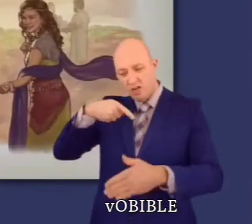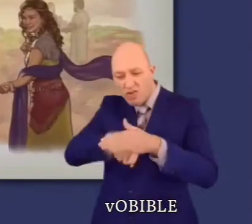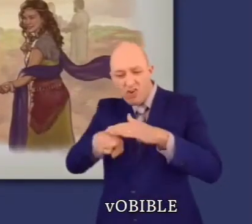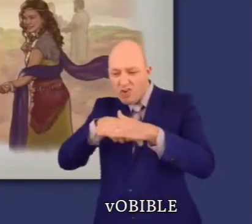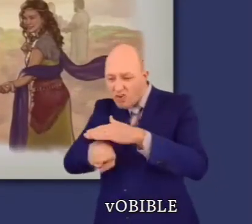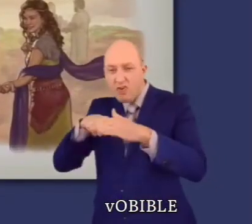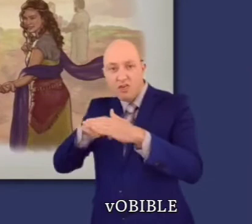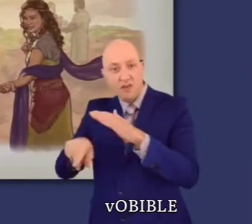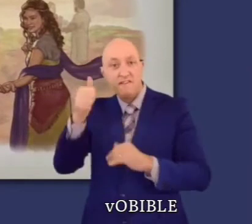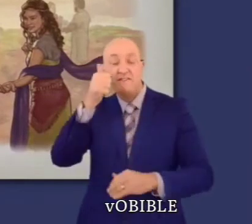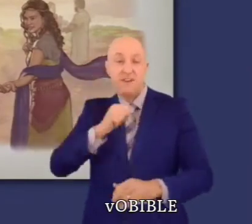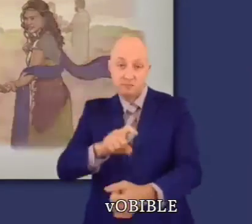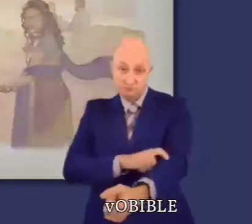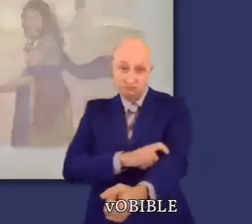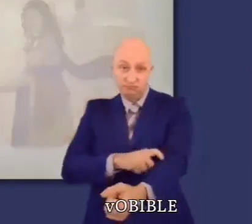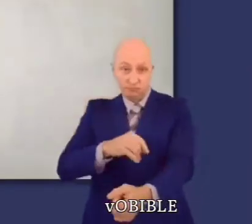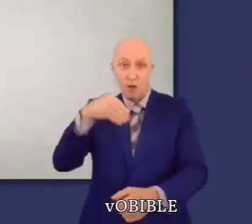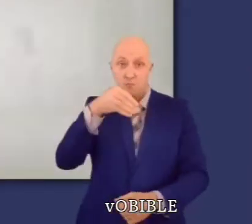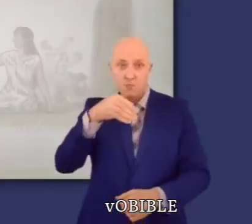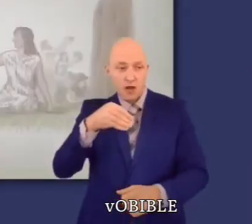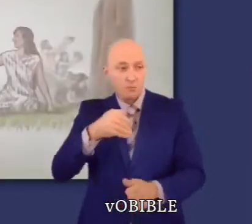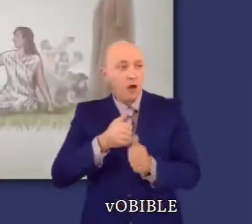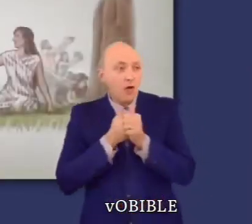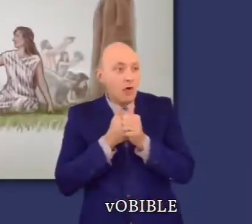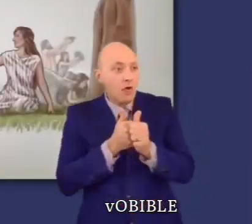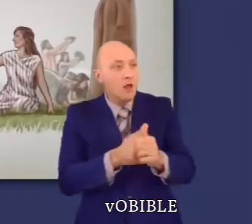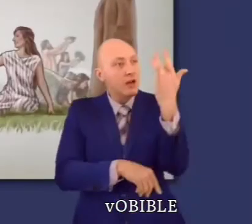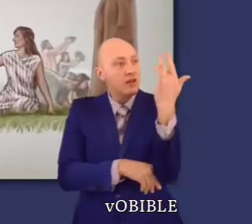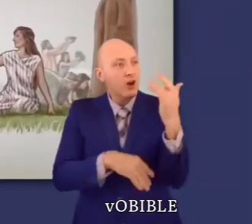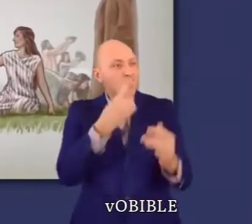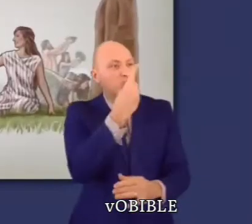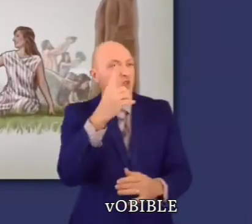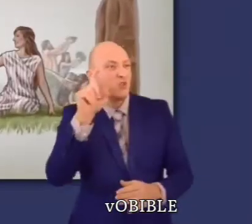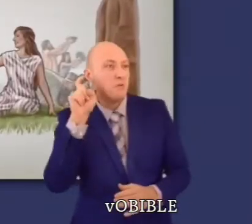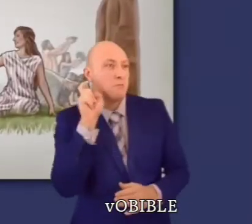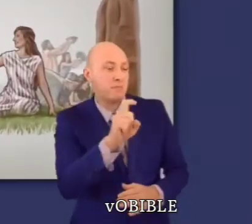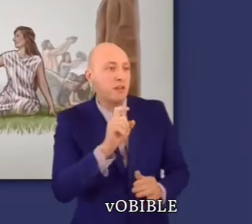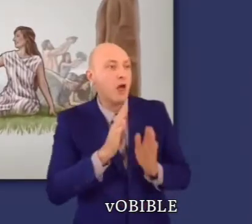Israël. Mais Jéhovah fait en sorte que Balaam prononce des bénédictions.